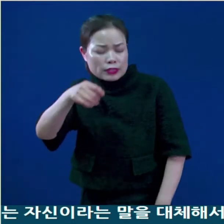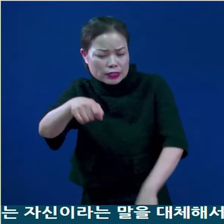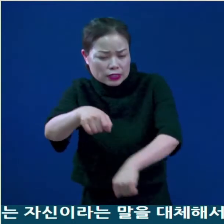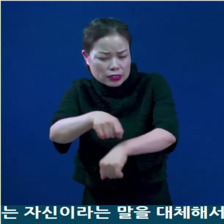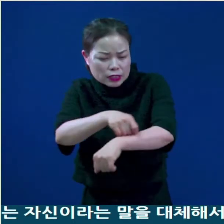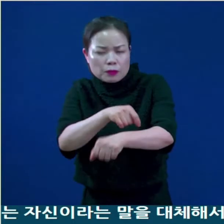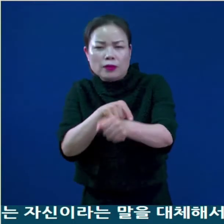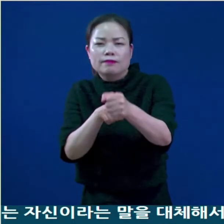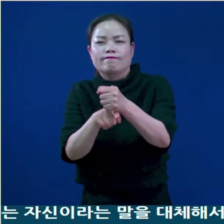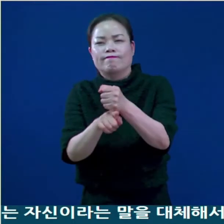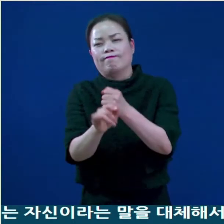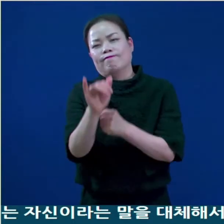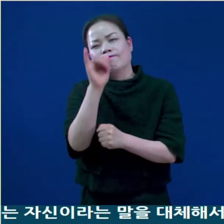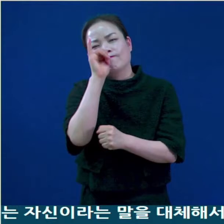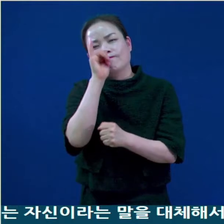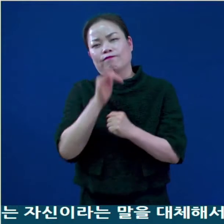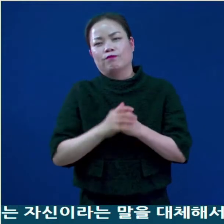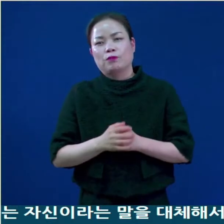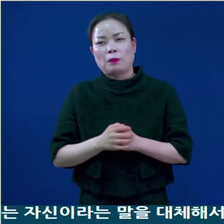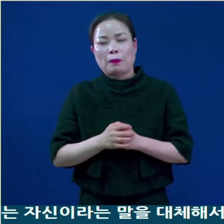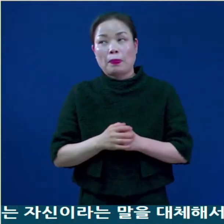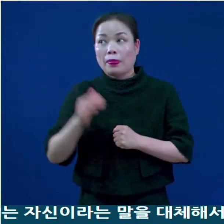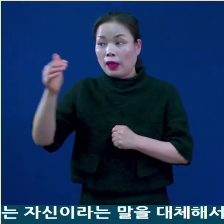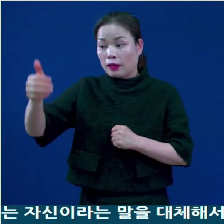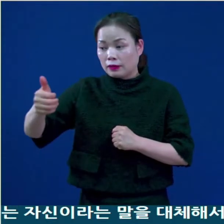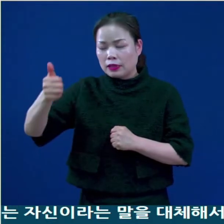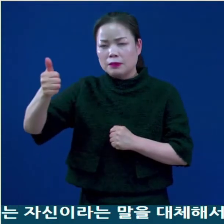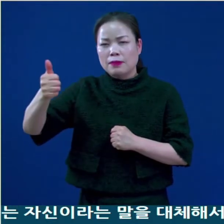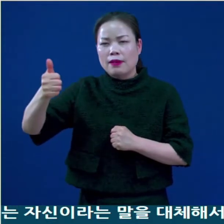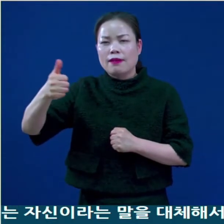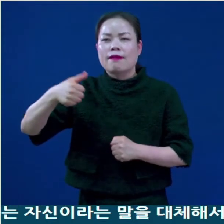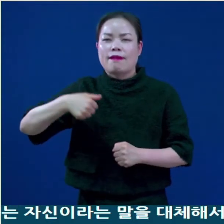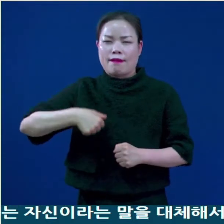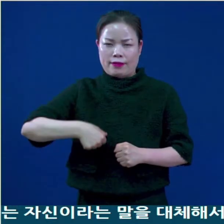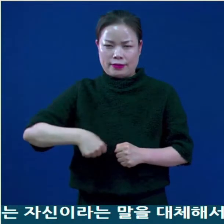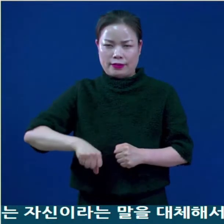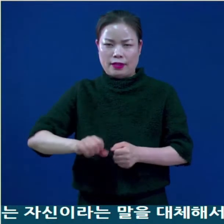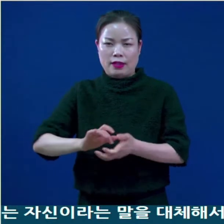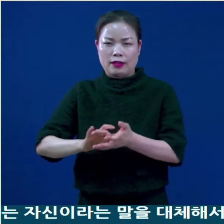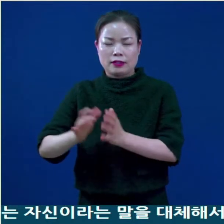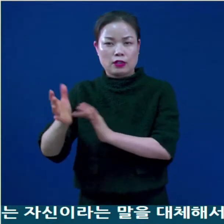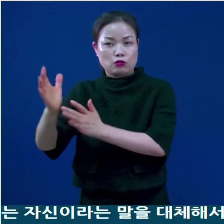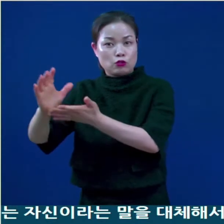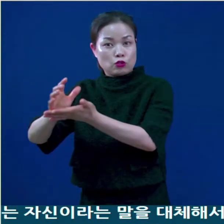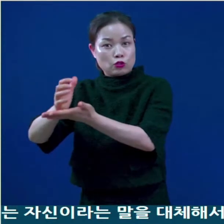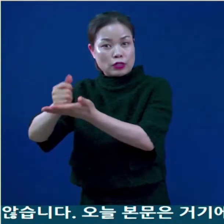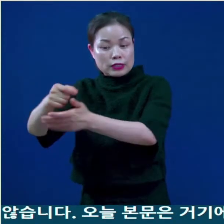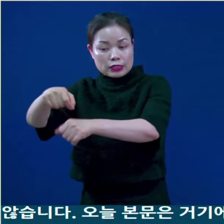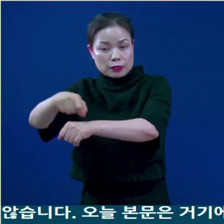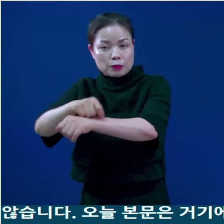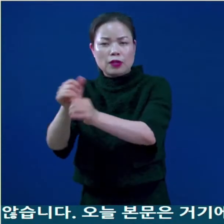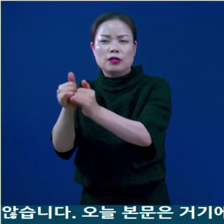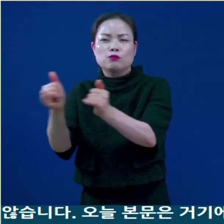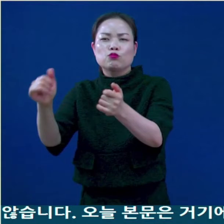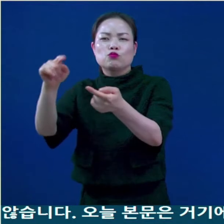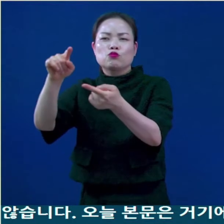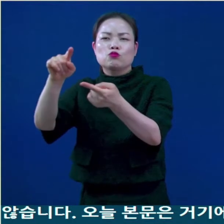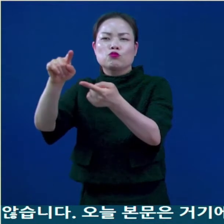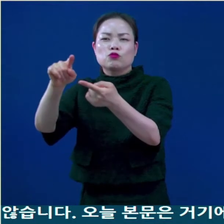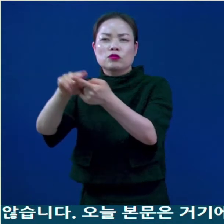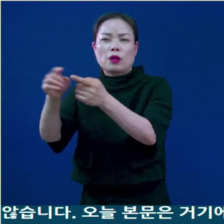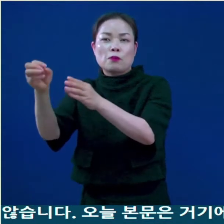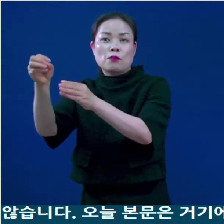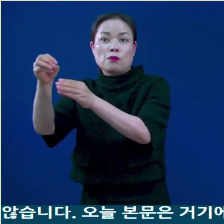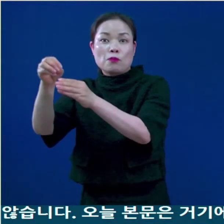특별한 의미를 담고 있습니다. 이것은 하나님의 아들이다, 메시아다, 특별한 인물이라는 것을